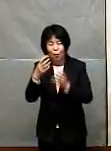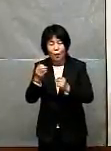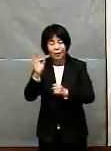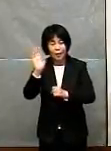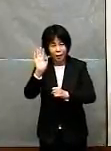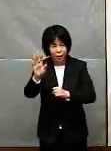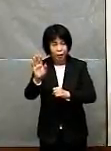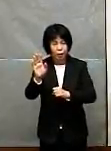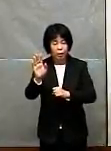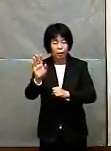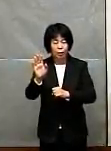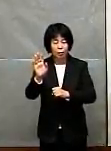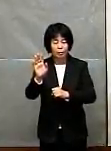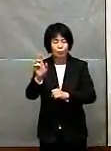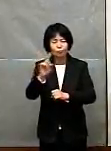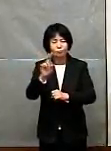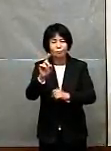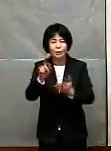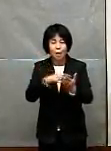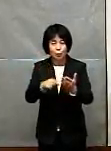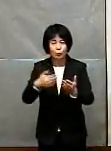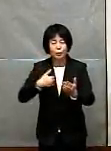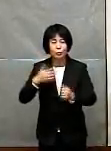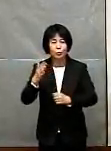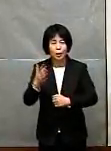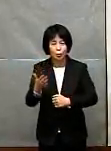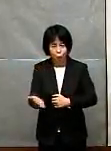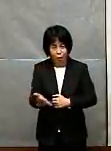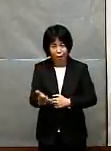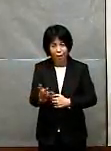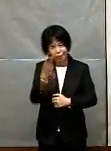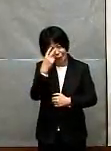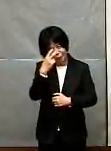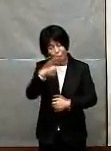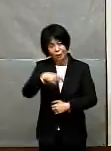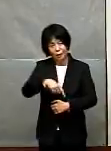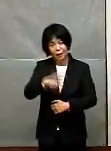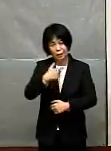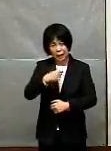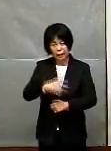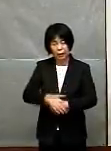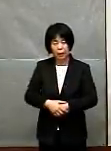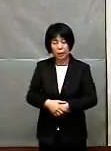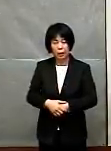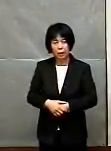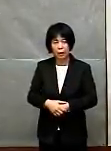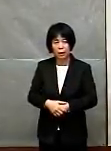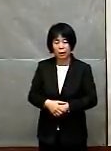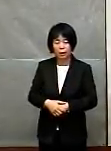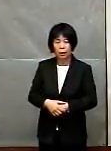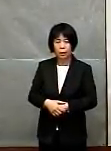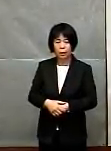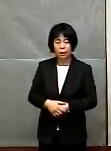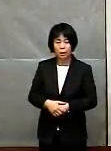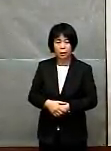を取っていくかということを検討していきたいというふうに考えております。